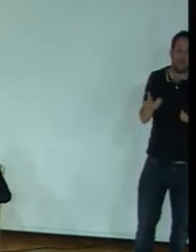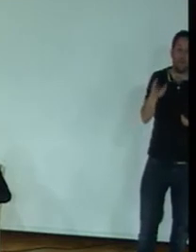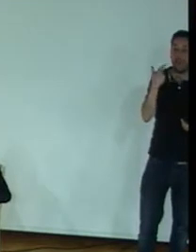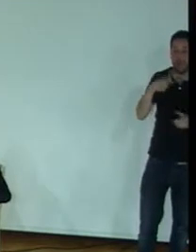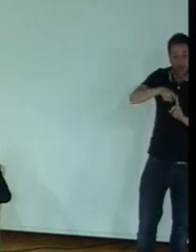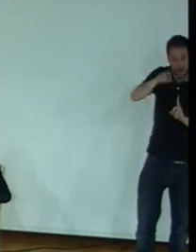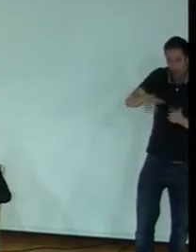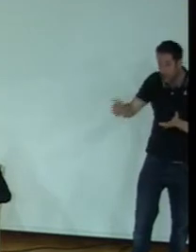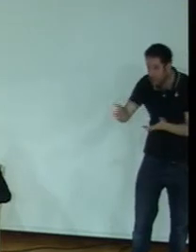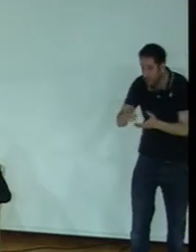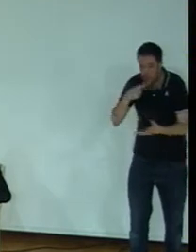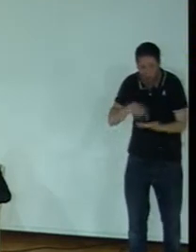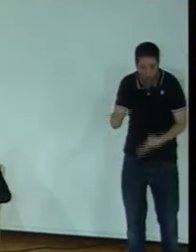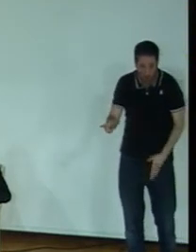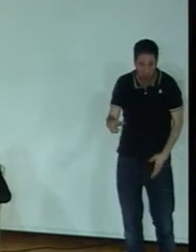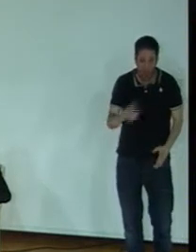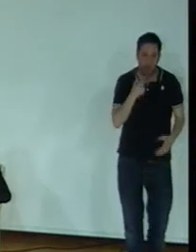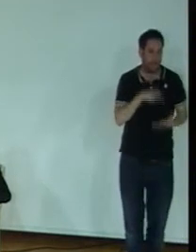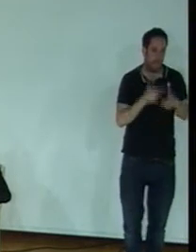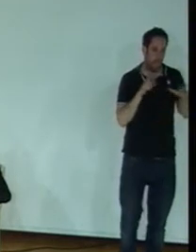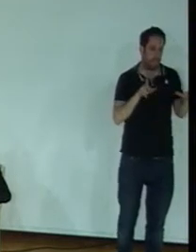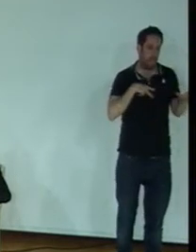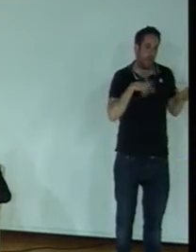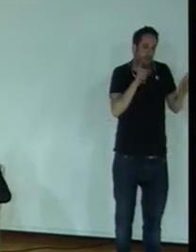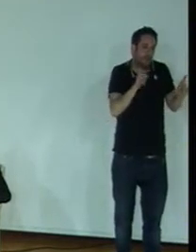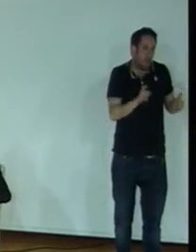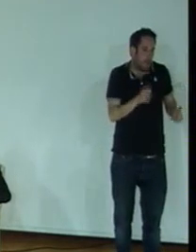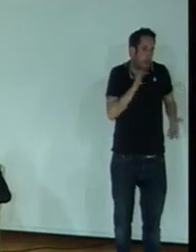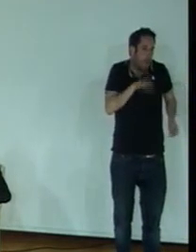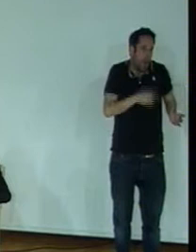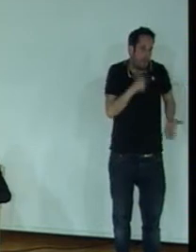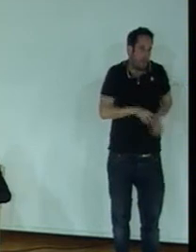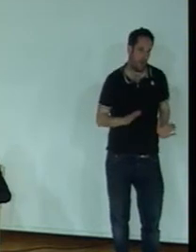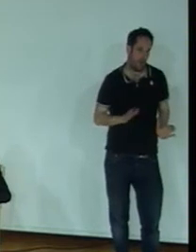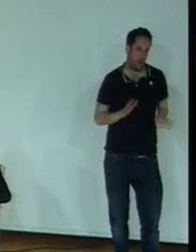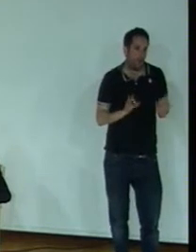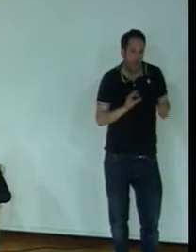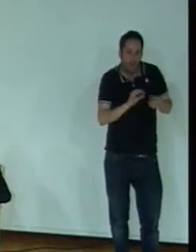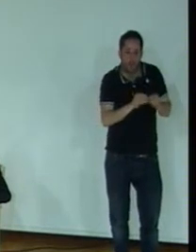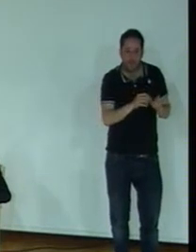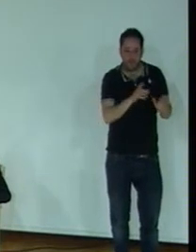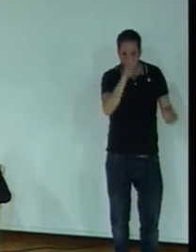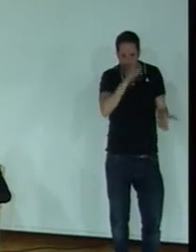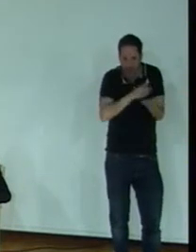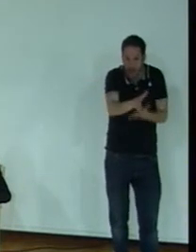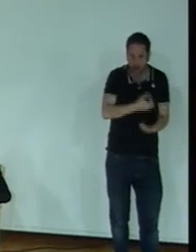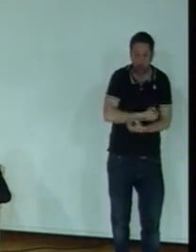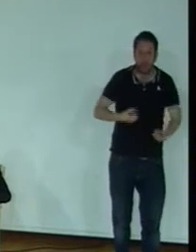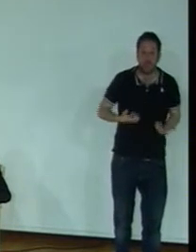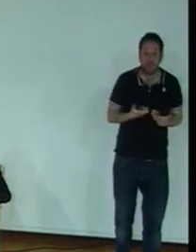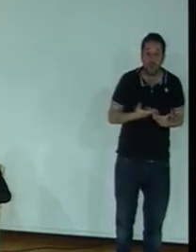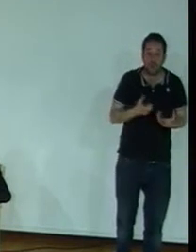des récents sondages, sont prêts à abandonner une partie de leur liberté, sont prêts notamment pour régler des problématiques de chômage